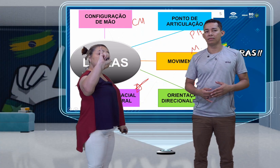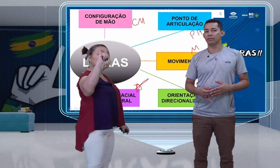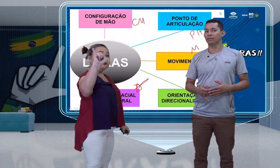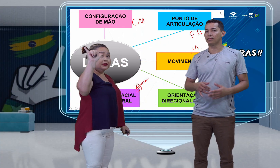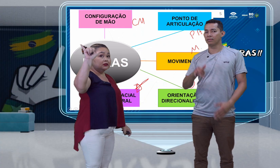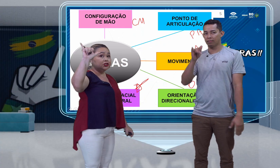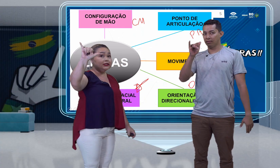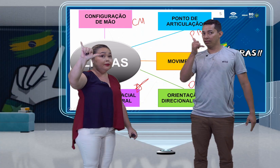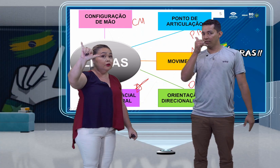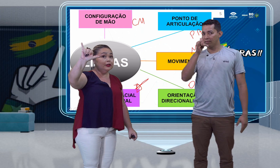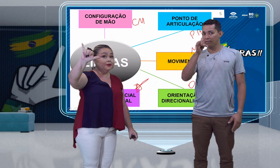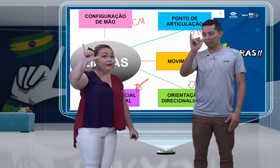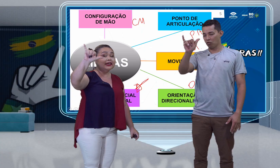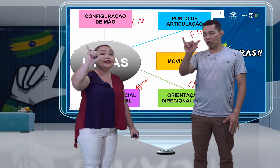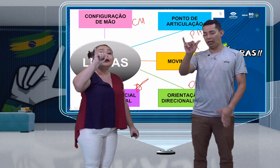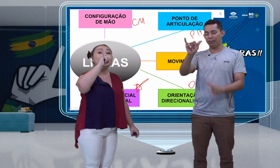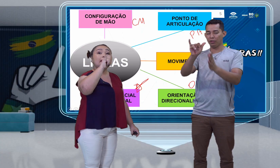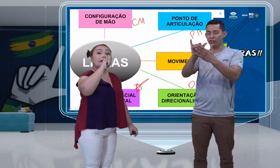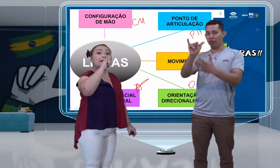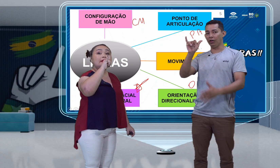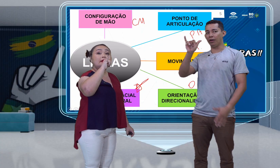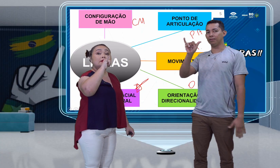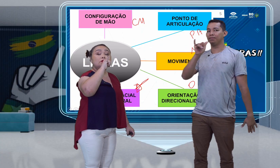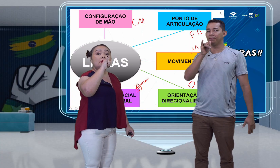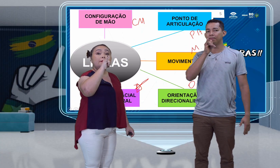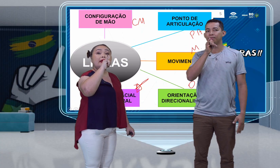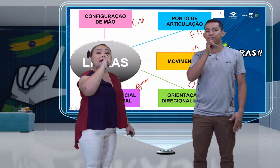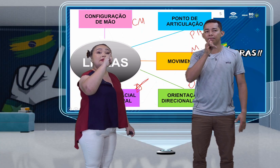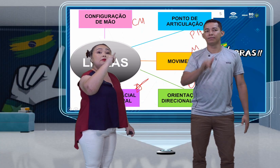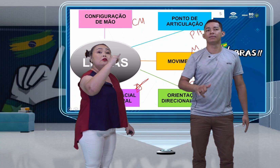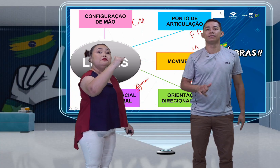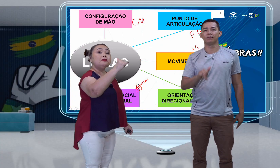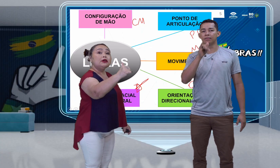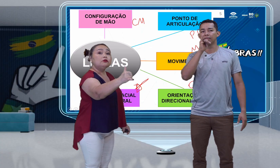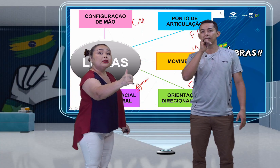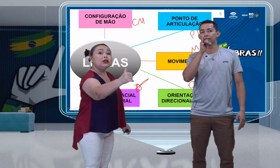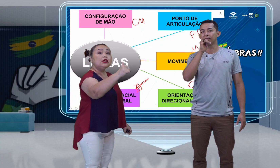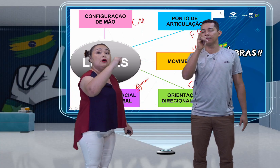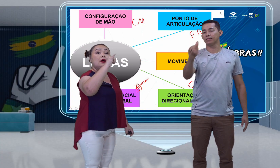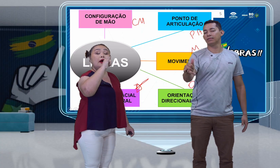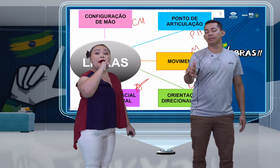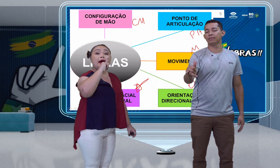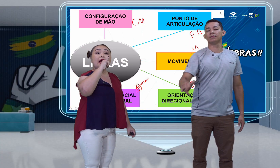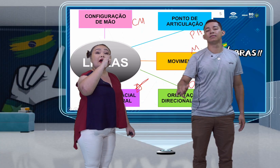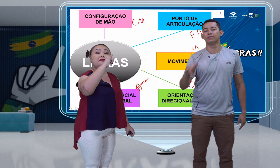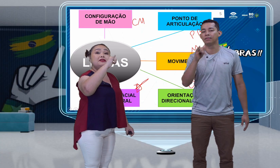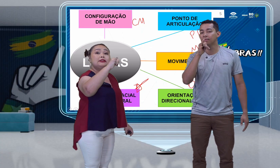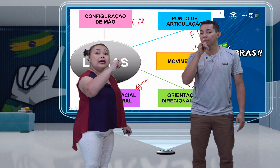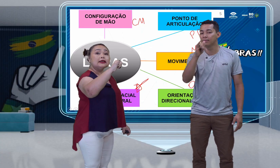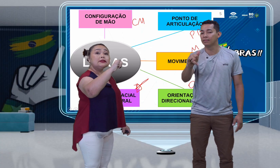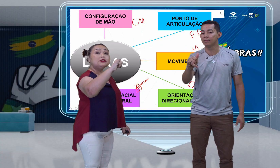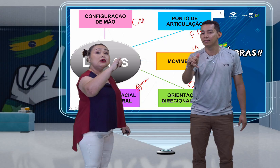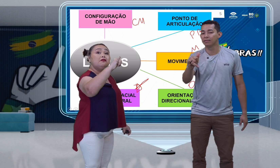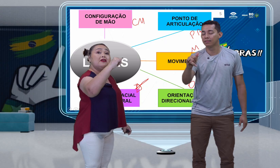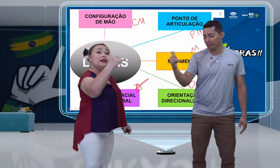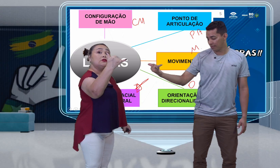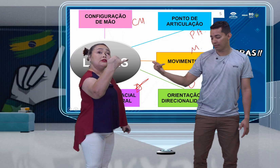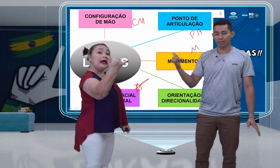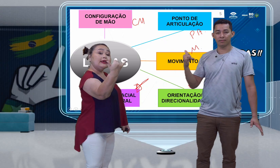Y, pensando que já sabe o Y, né? Yzinho, ó. Isso. Para esse movimento aqui, ó, avisar. Se eu faço